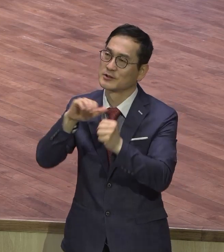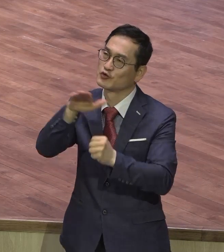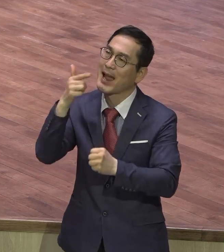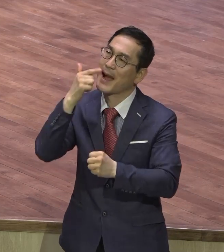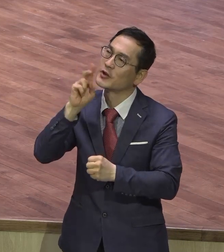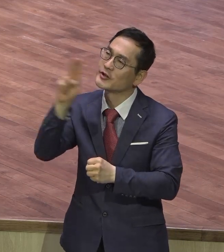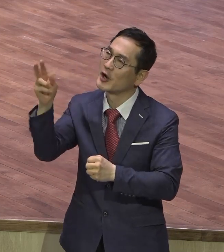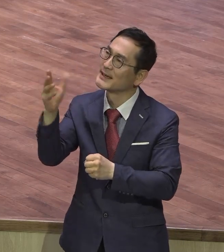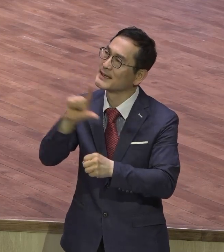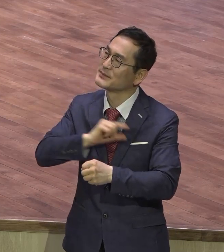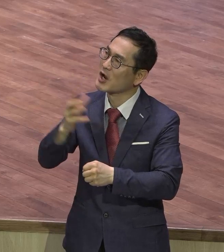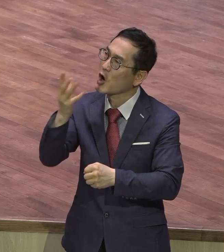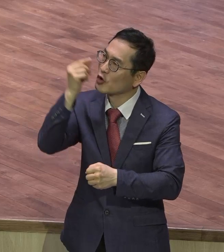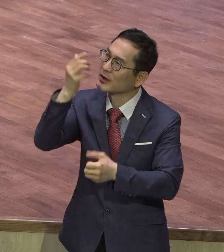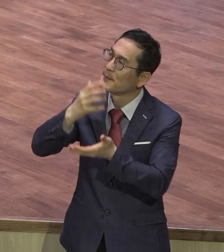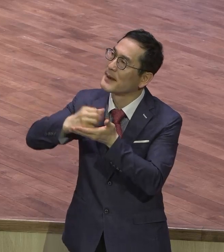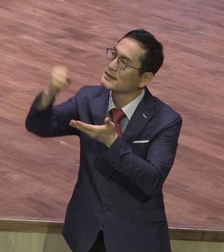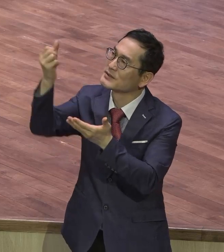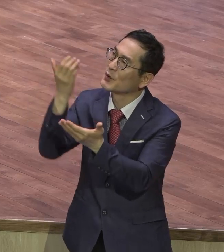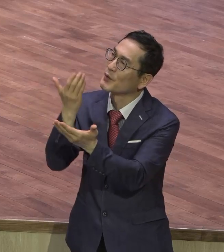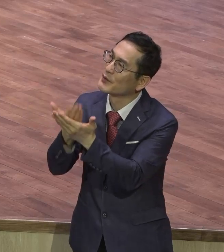여기심을 받으시오며.